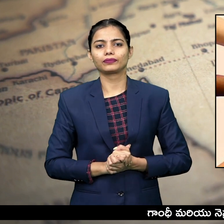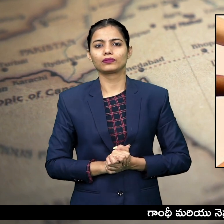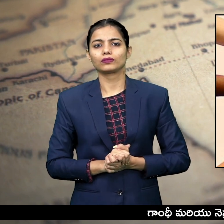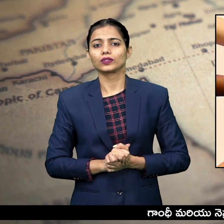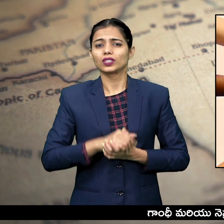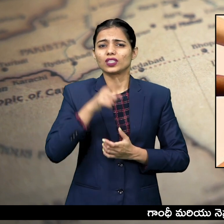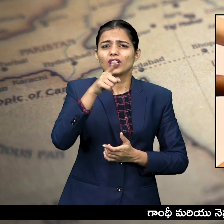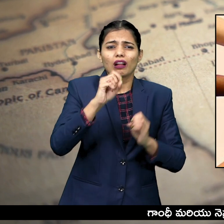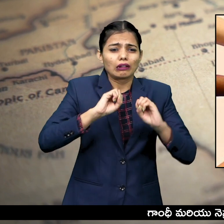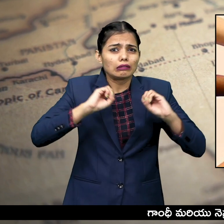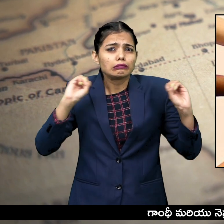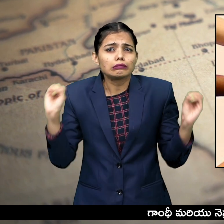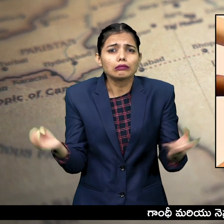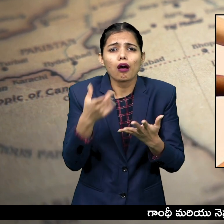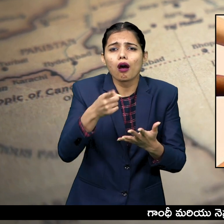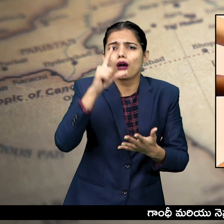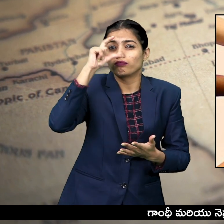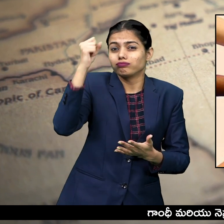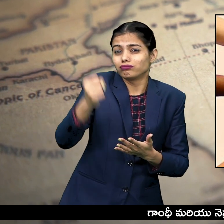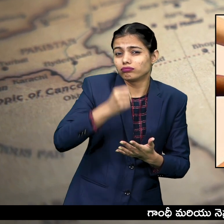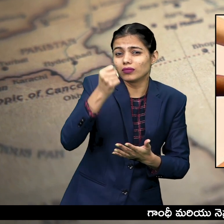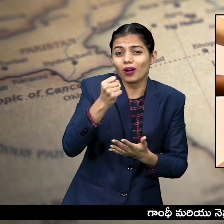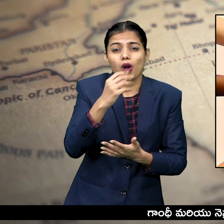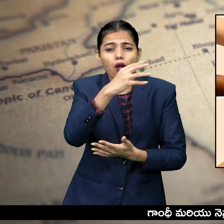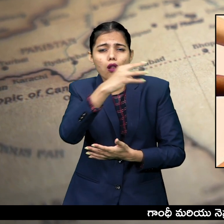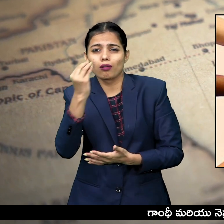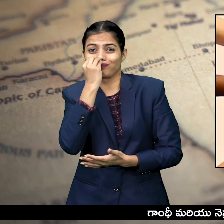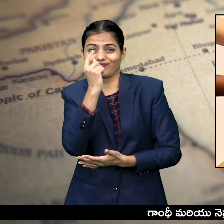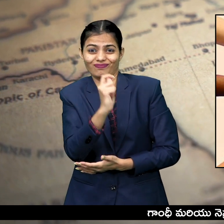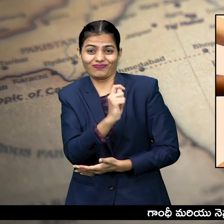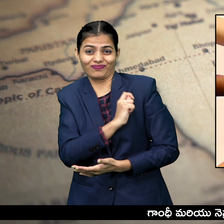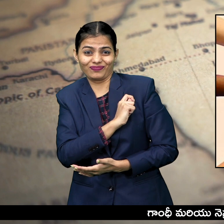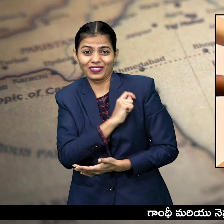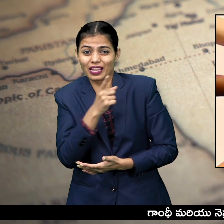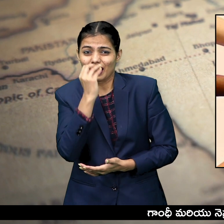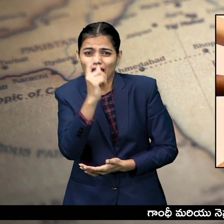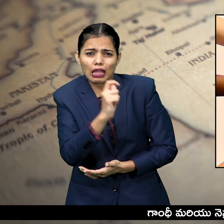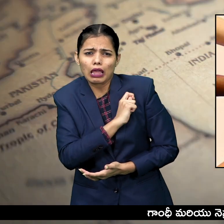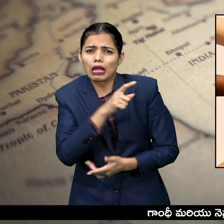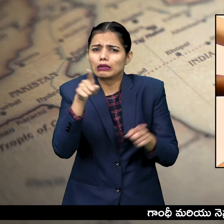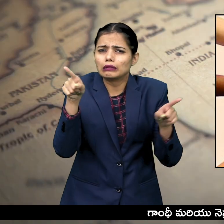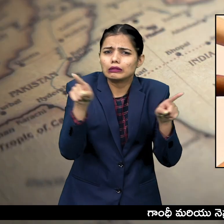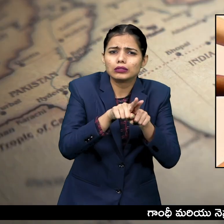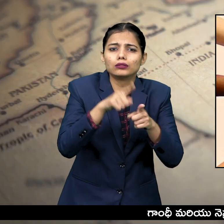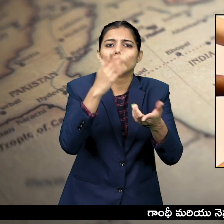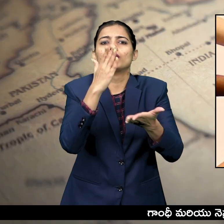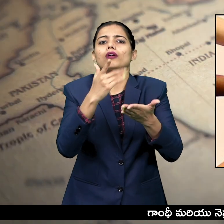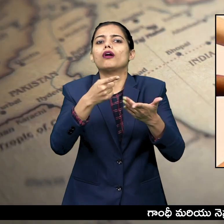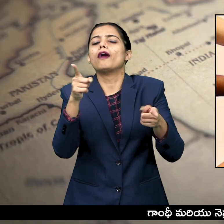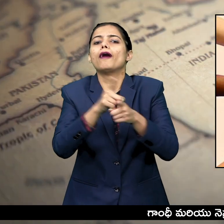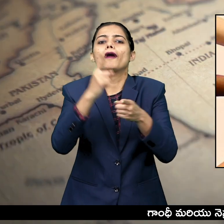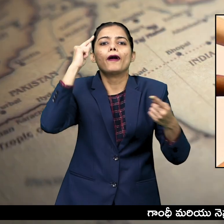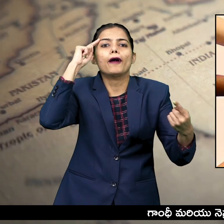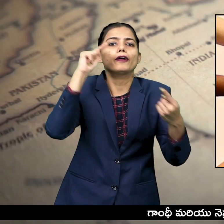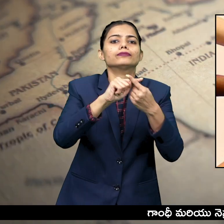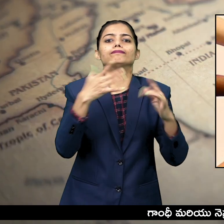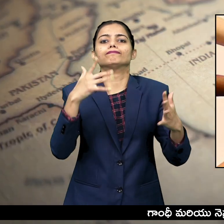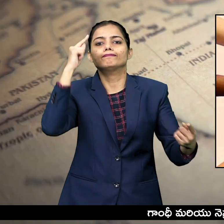గాంధీ మరియు నెహ్రూ ప్రారంభించిన మైనారిటీల హక్కులపై కాంగ్రెస్ తీర్మానాన్ని ఆమోదించింది.